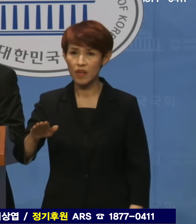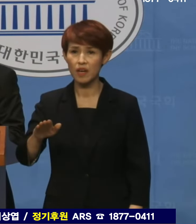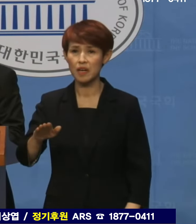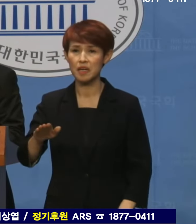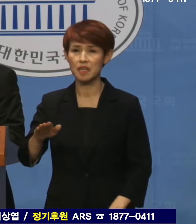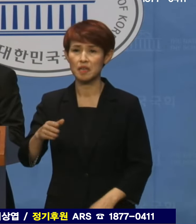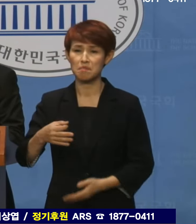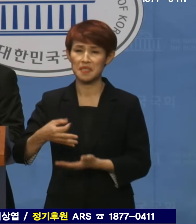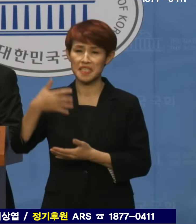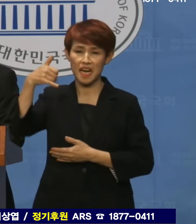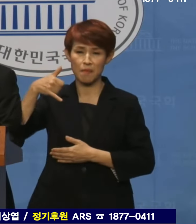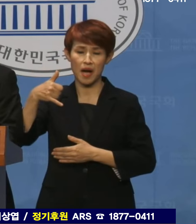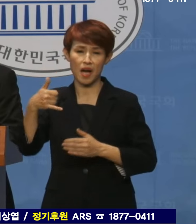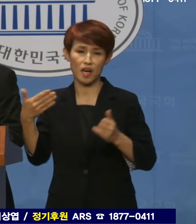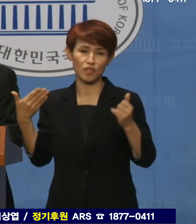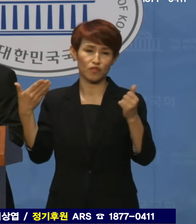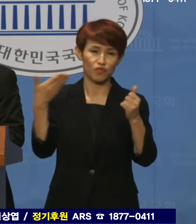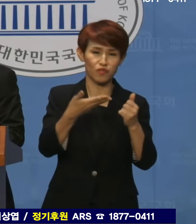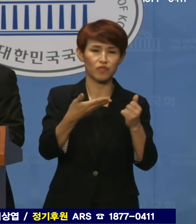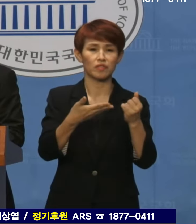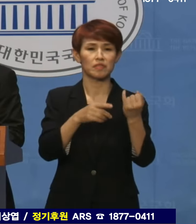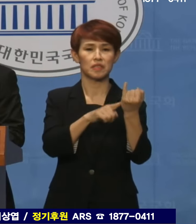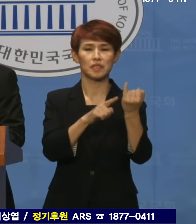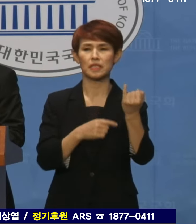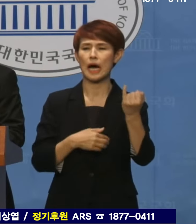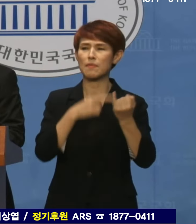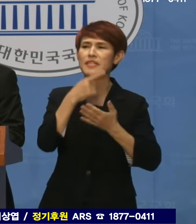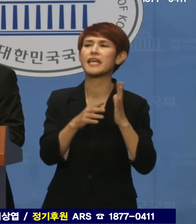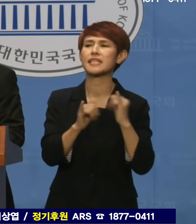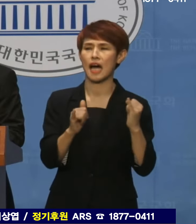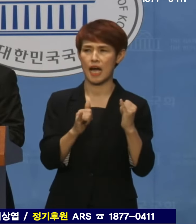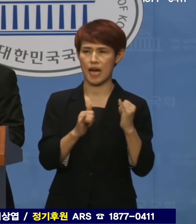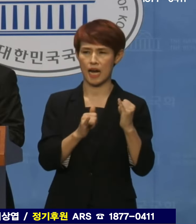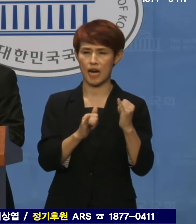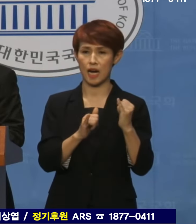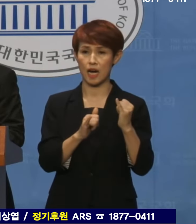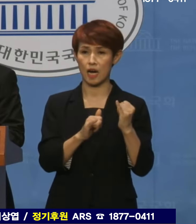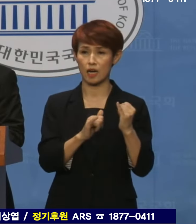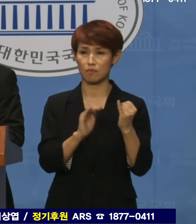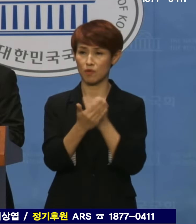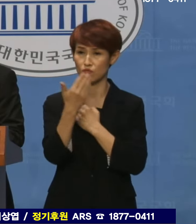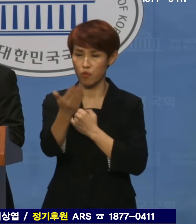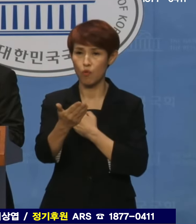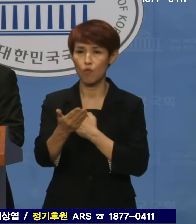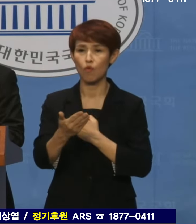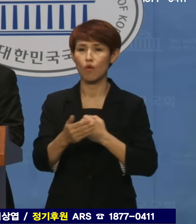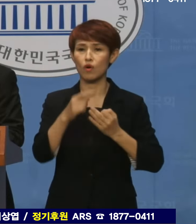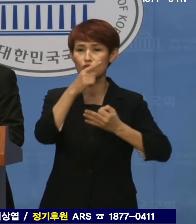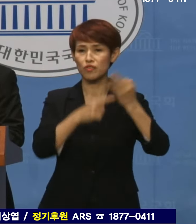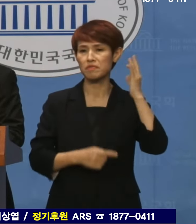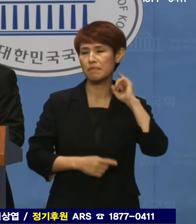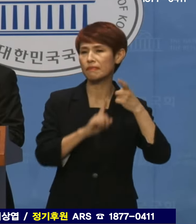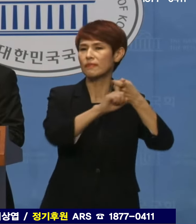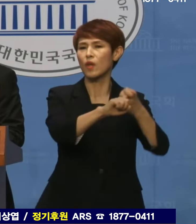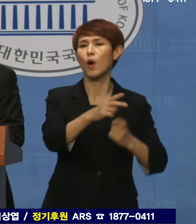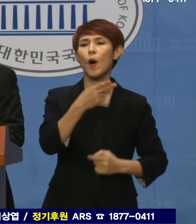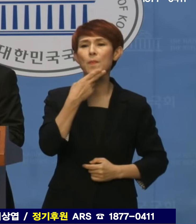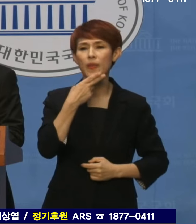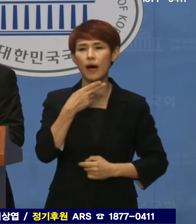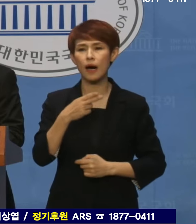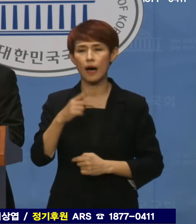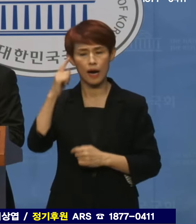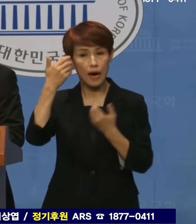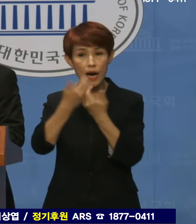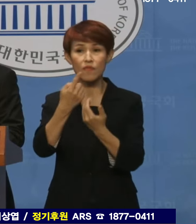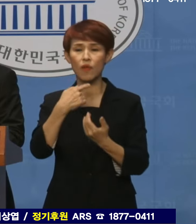명품백을 수수한 김건희 여사를 피해자라며 감싸고 비례대표 후보 당선권에 친윤 인사가 없다며 반기를